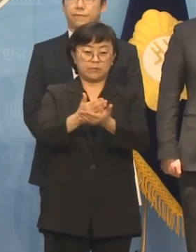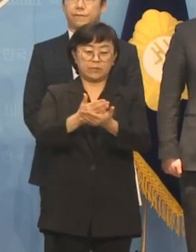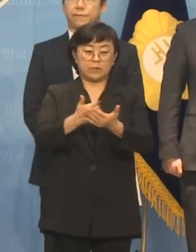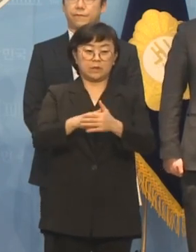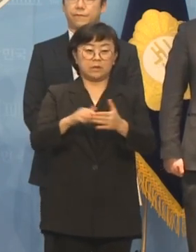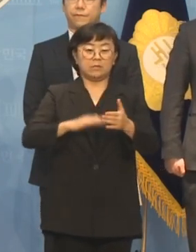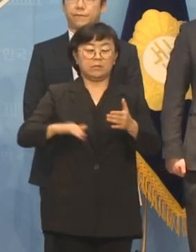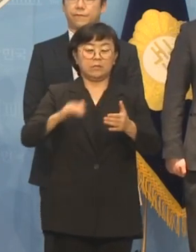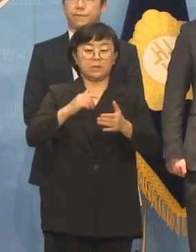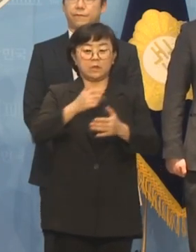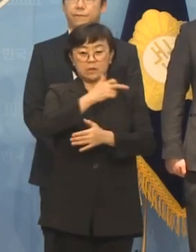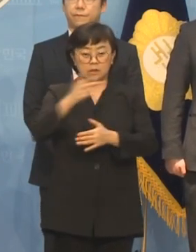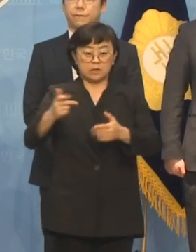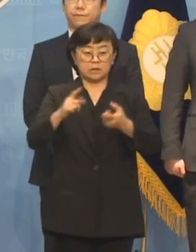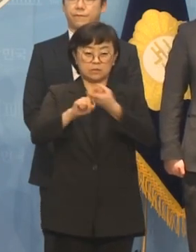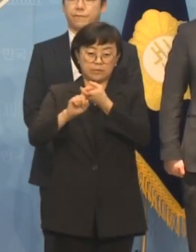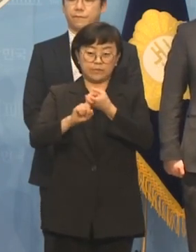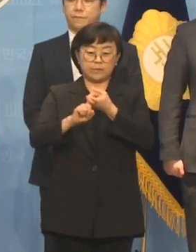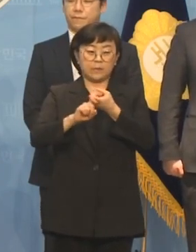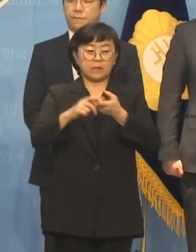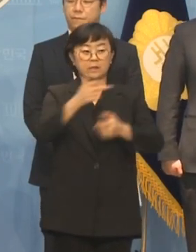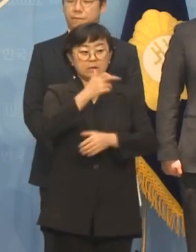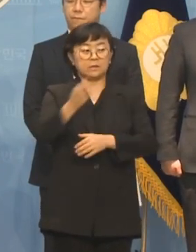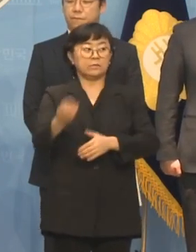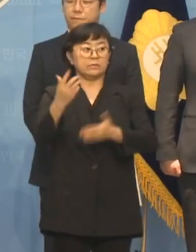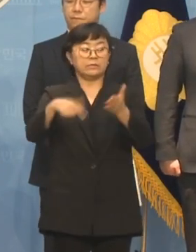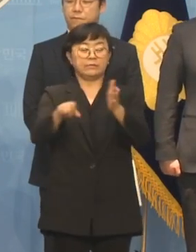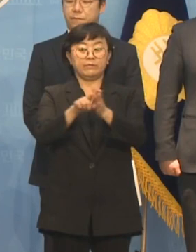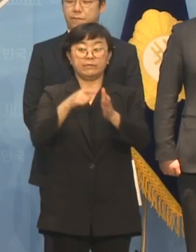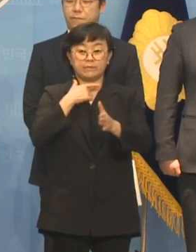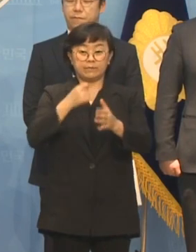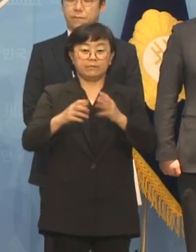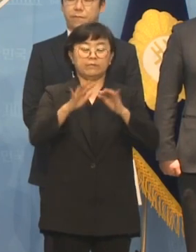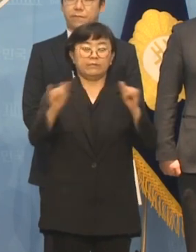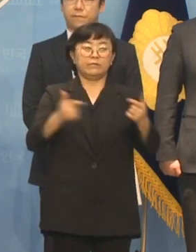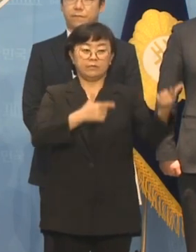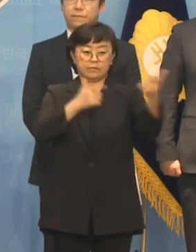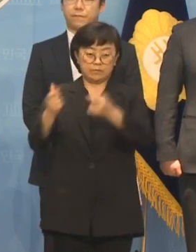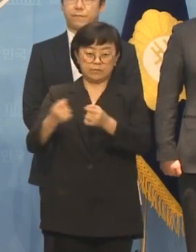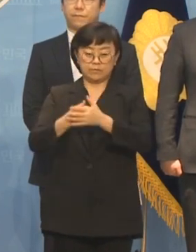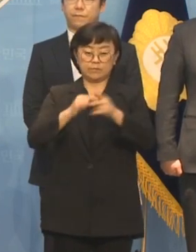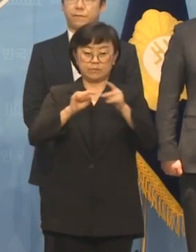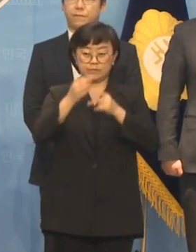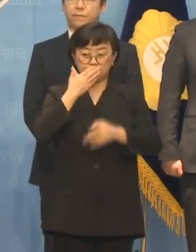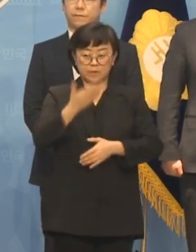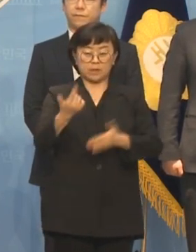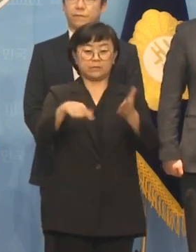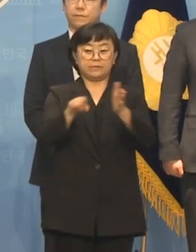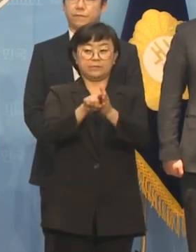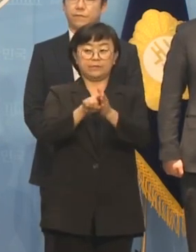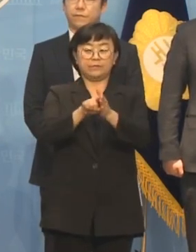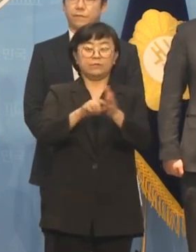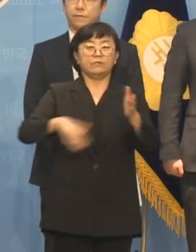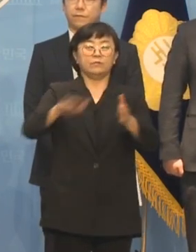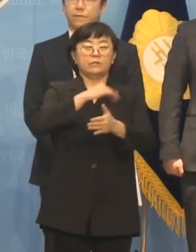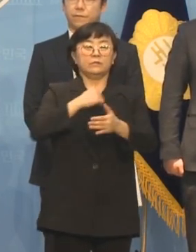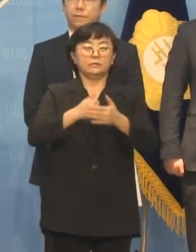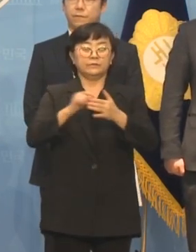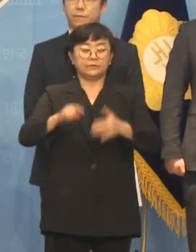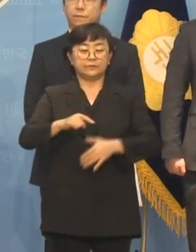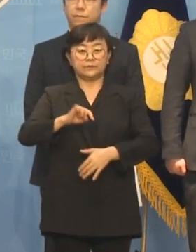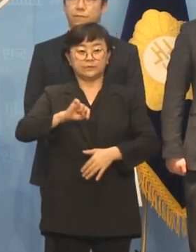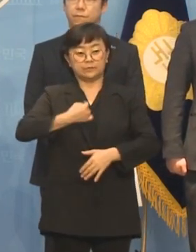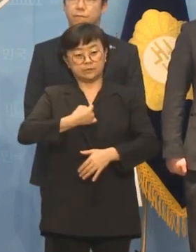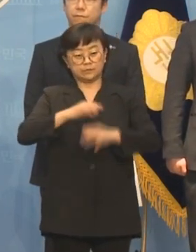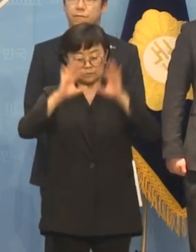민주진보진영의 커다란 연합, 커다란 승리를 바라고 계신 국민들 모두가 납득할 수 있고 우리 스스로 한치의 부끄러움